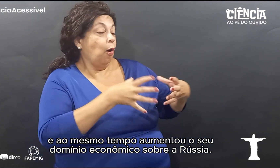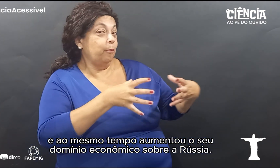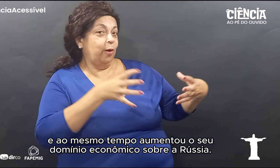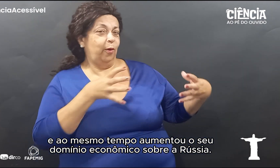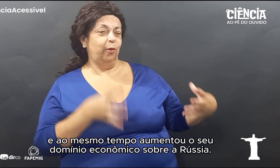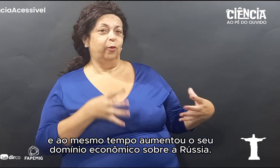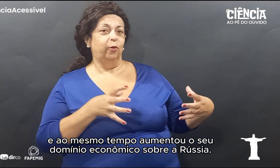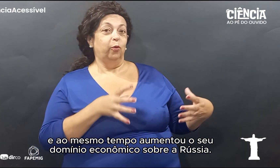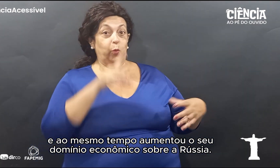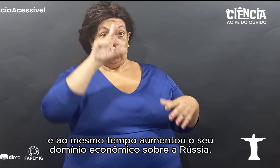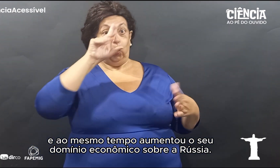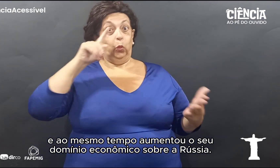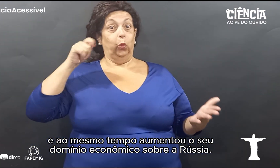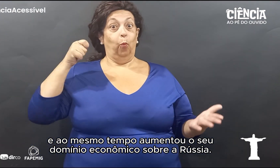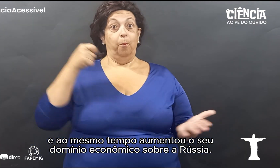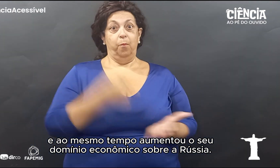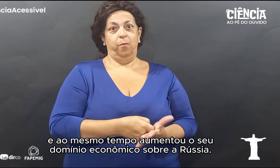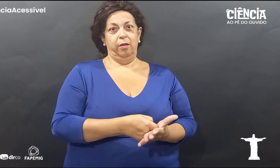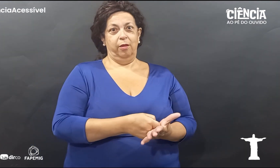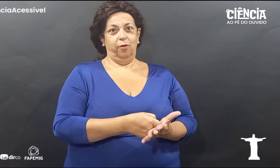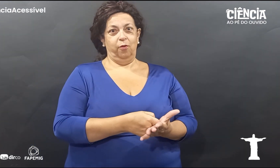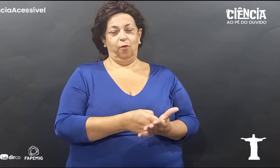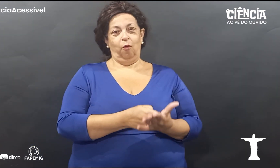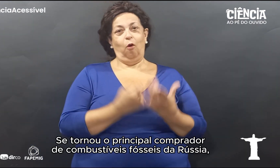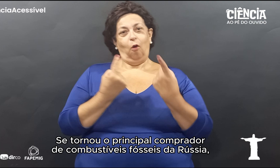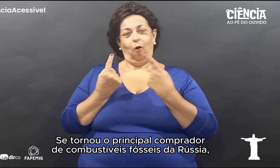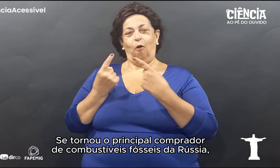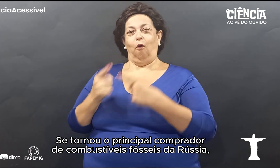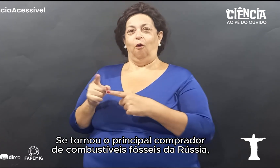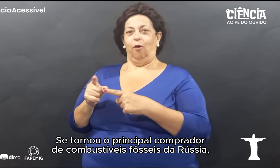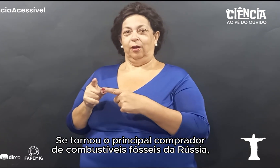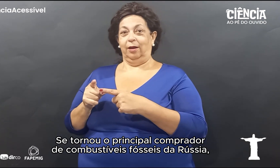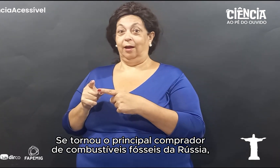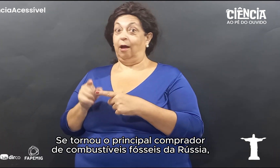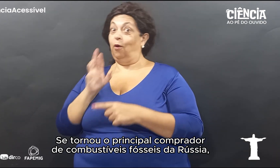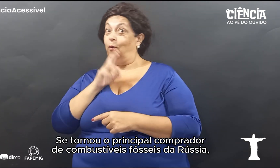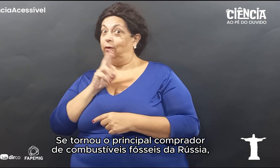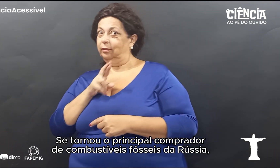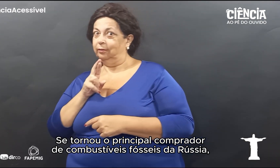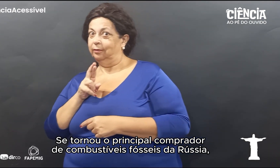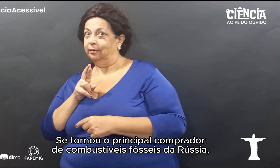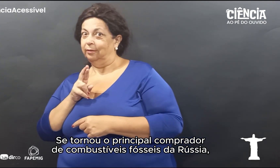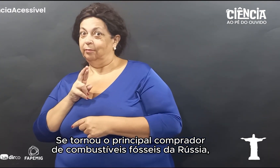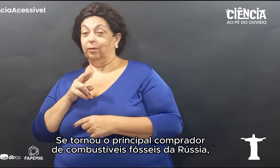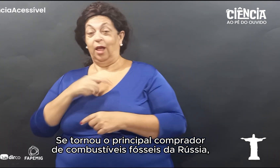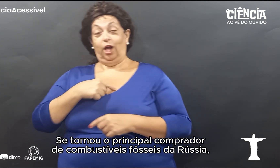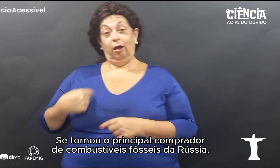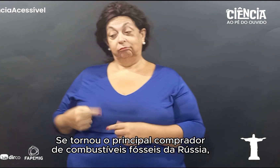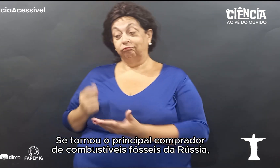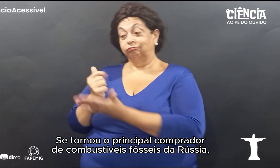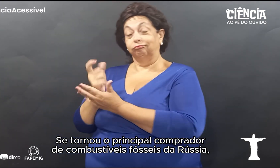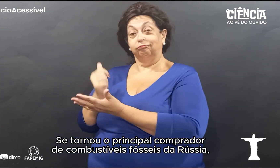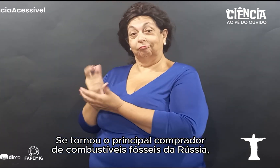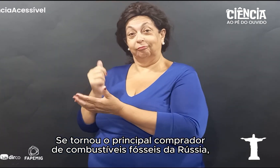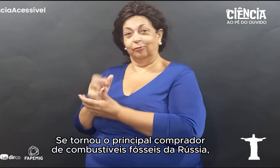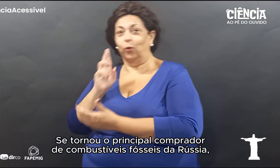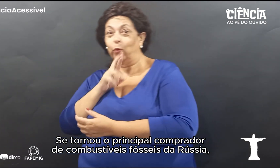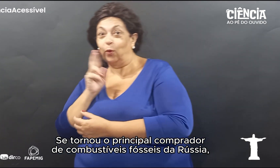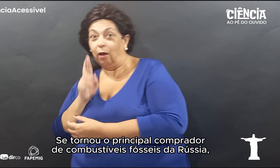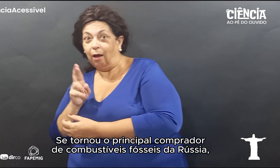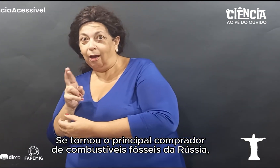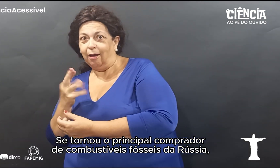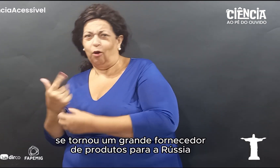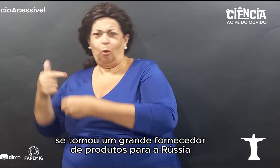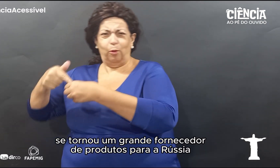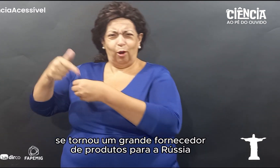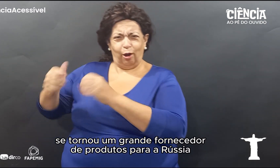seu domínio econômico sobre a Rússia. Se tornou o principal comprador de combustíveis